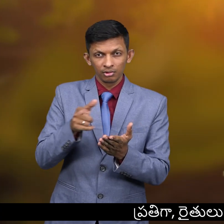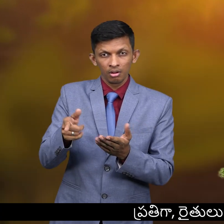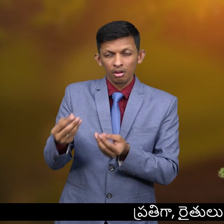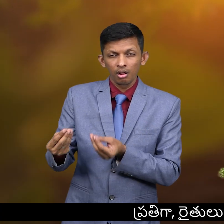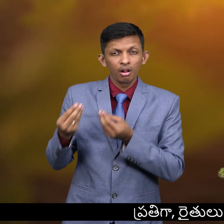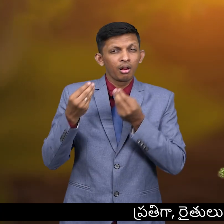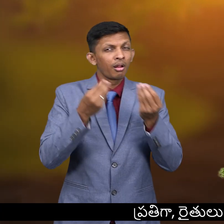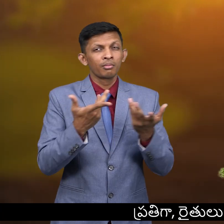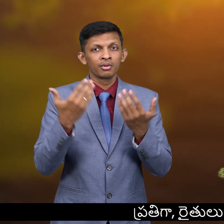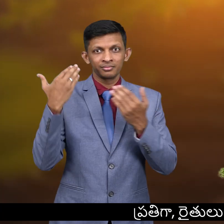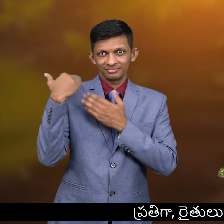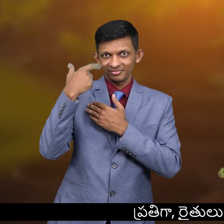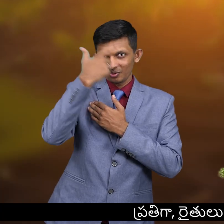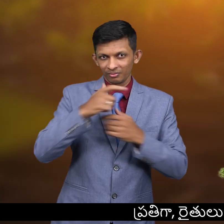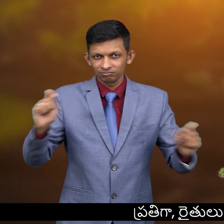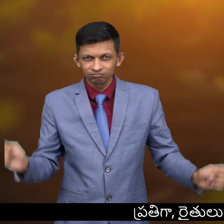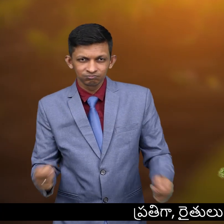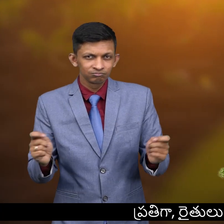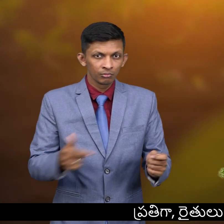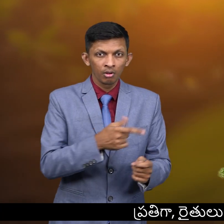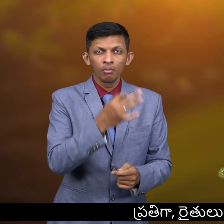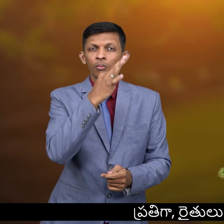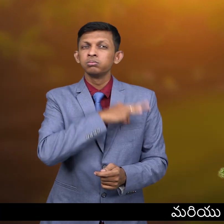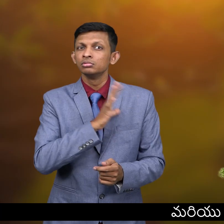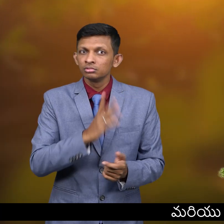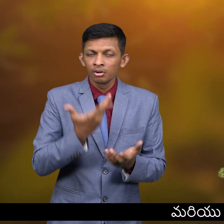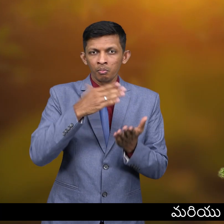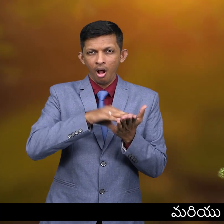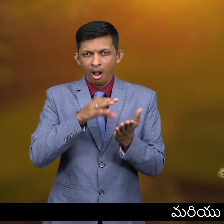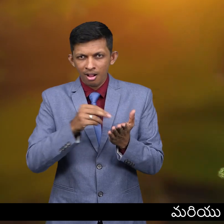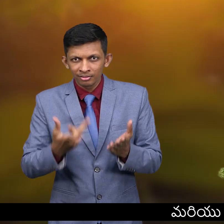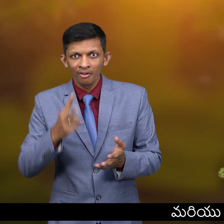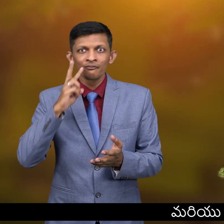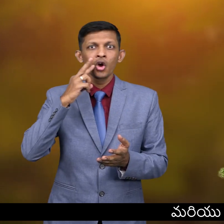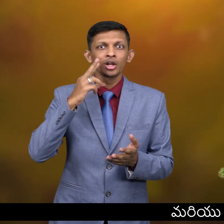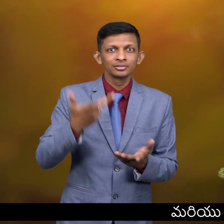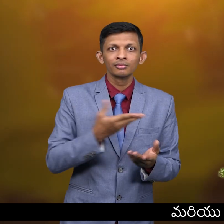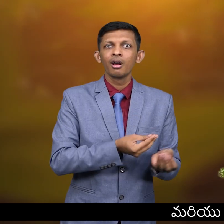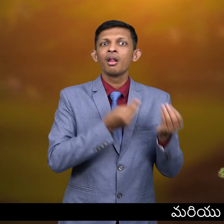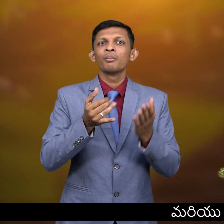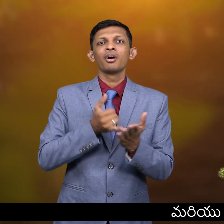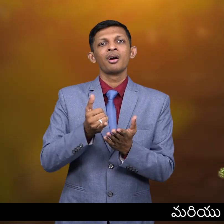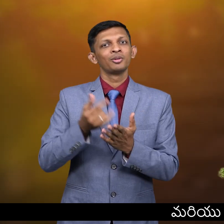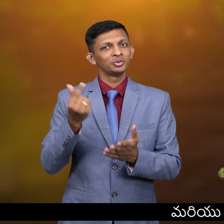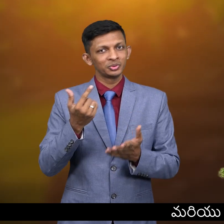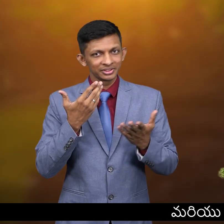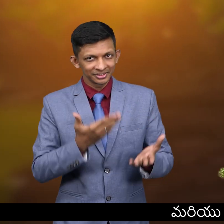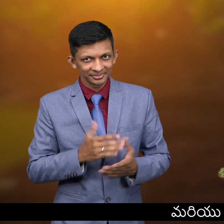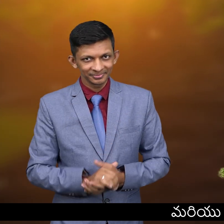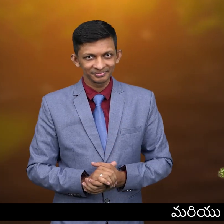ప్రతిగా రైతులు గొర్రెల కాపరికి డబ్బు, బియ్యం మరియు కూరగాయలను ఇస్తారు.